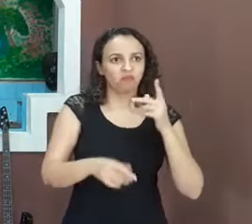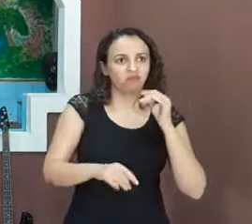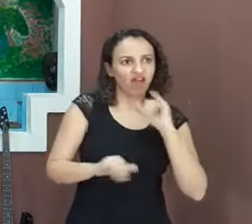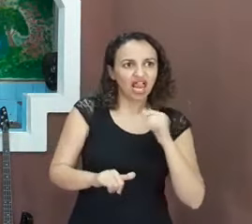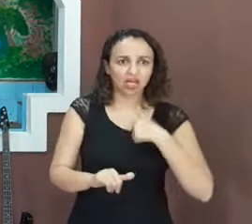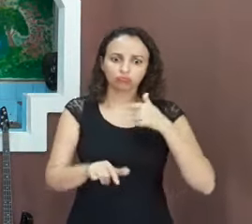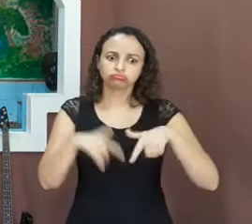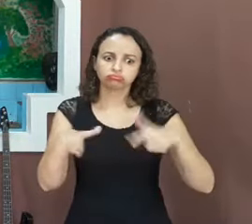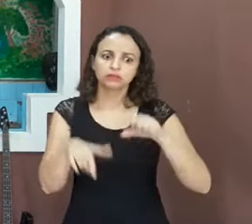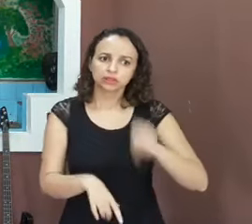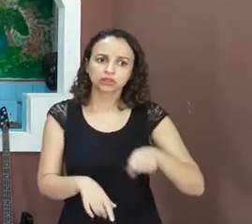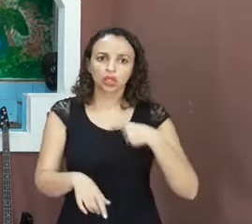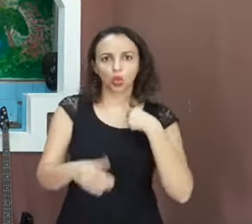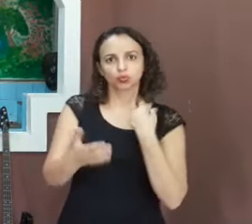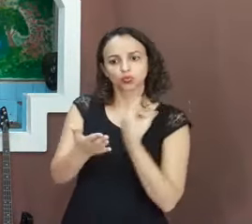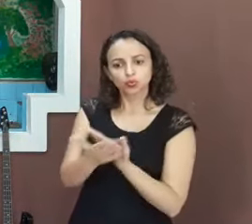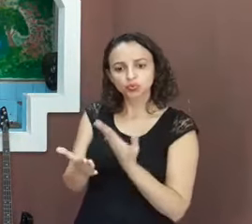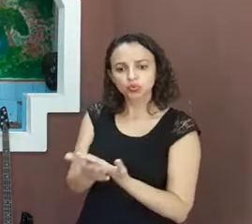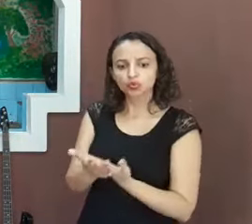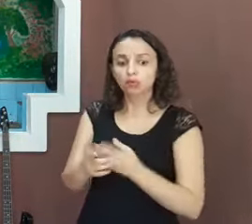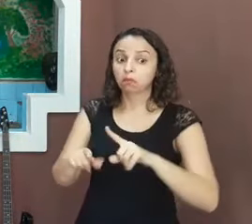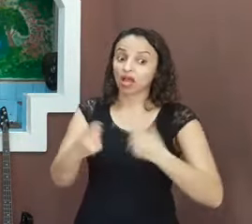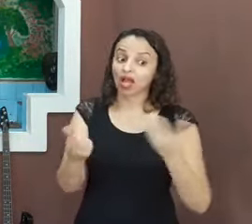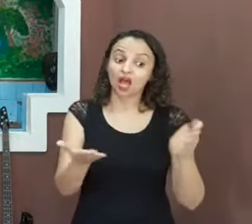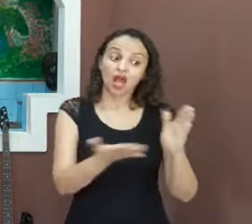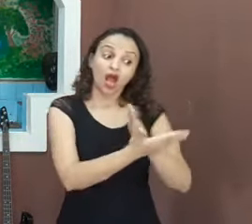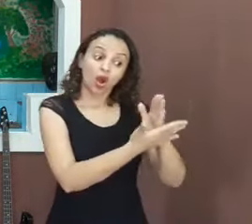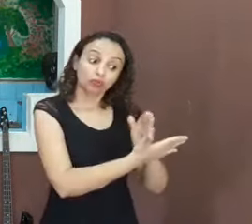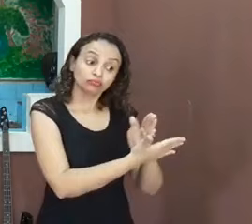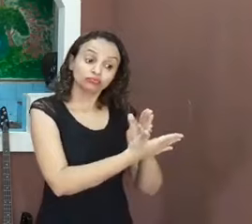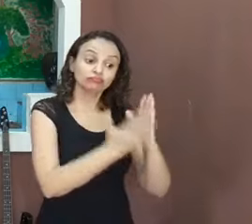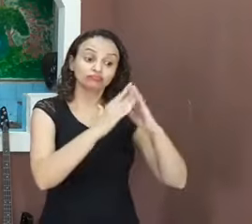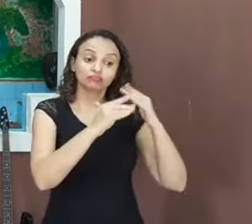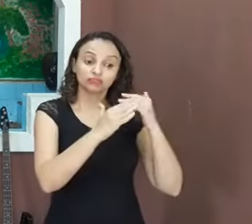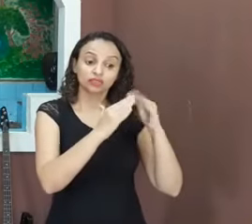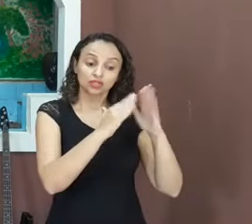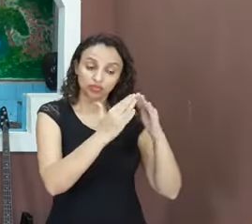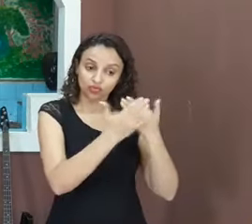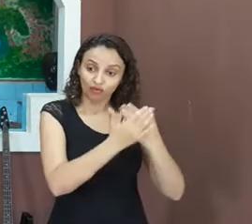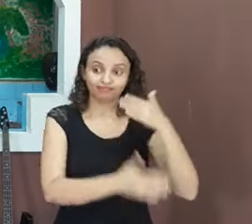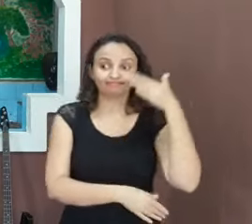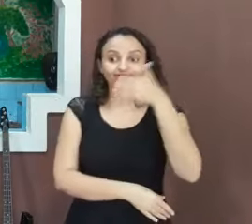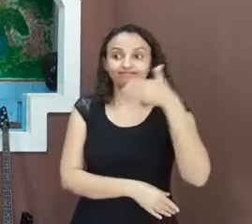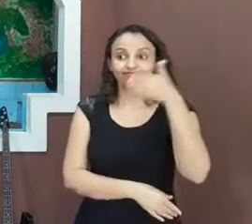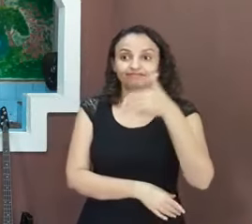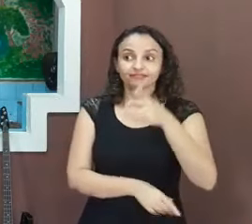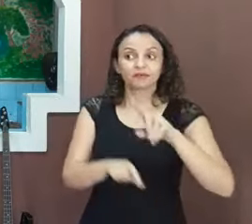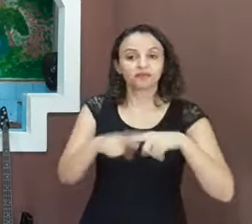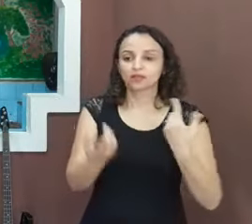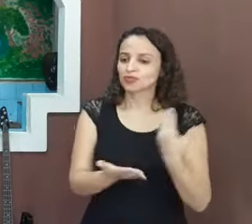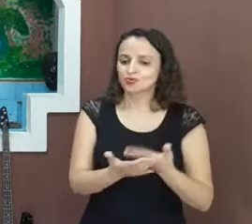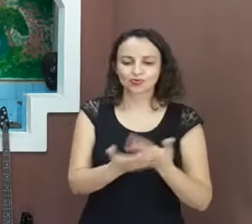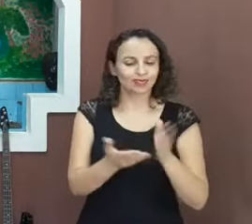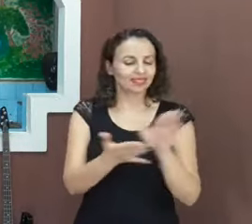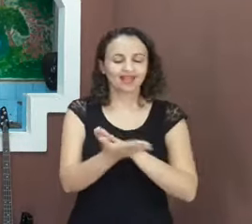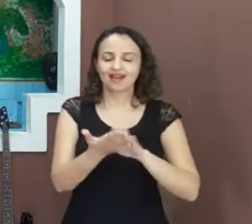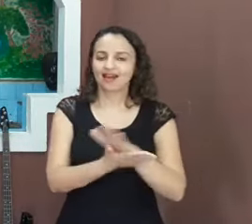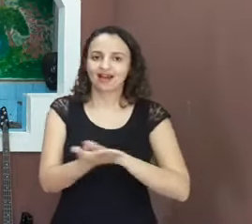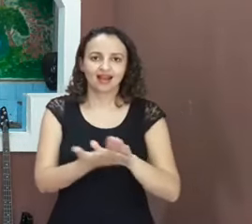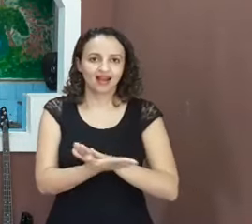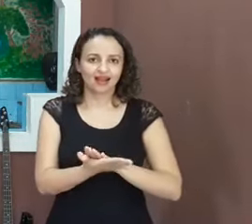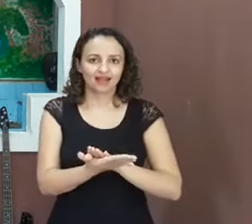Porque existe uma diferença muito grande entre aluno e estudante. O